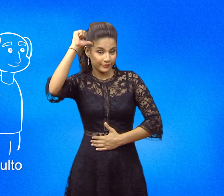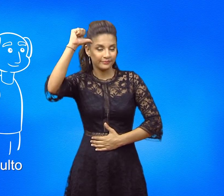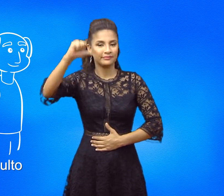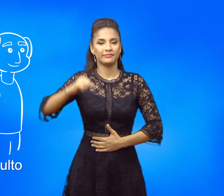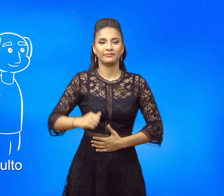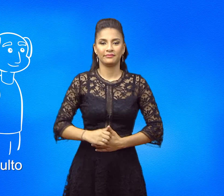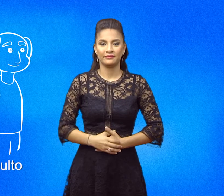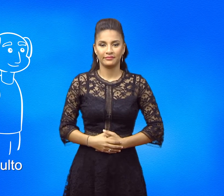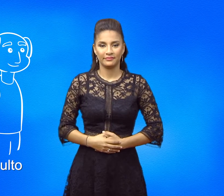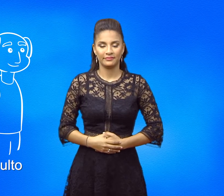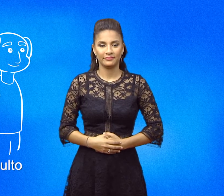a adulto